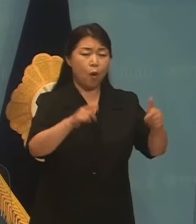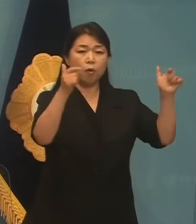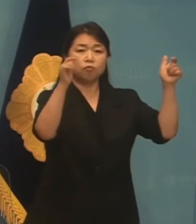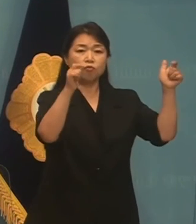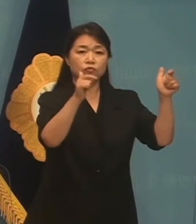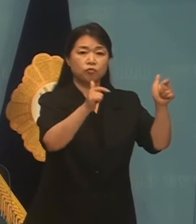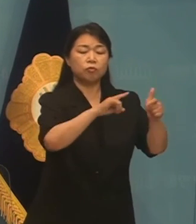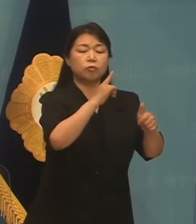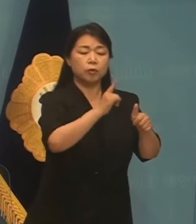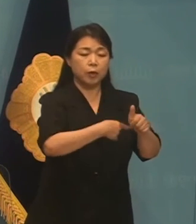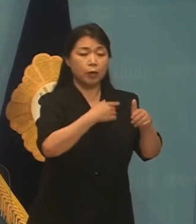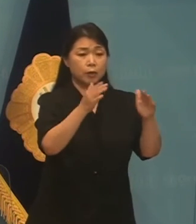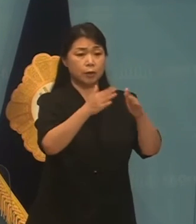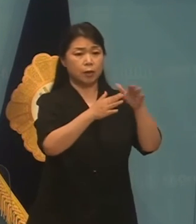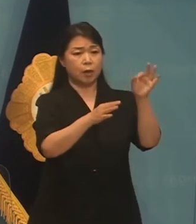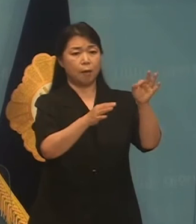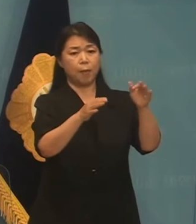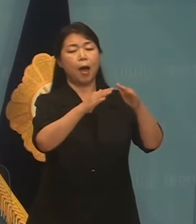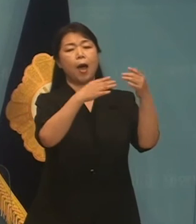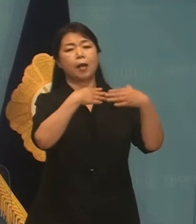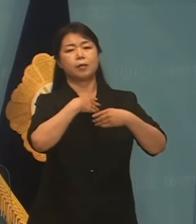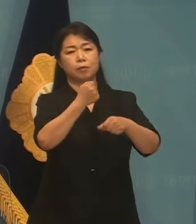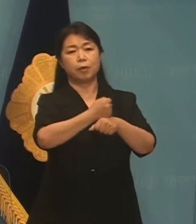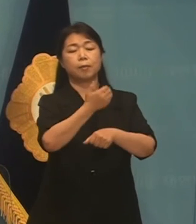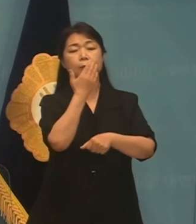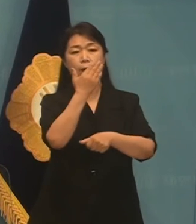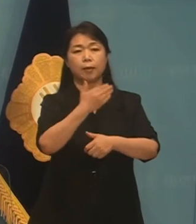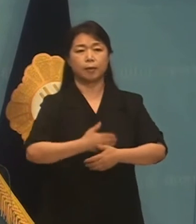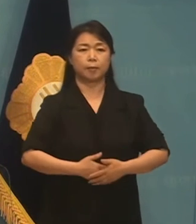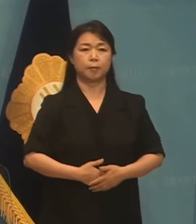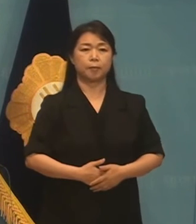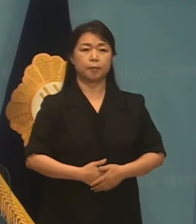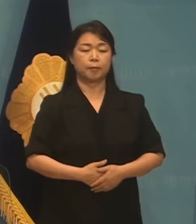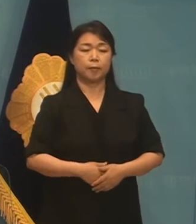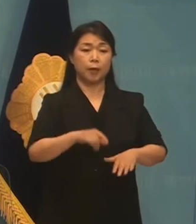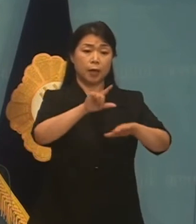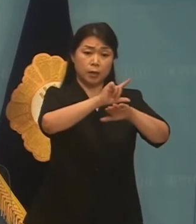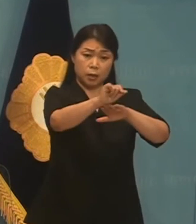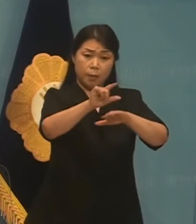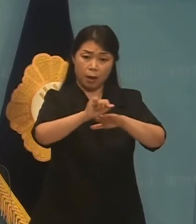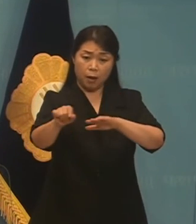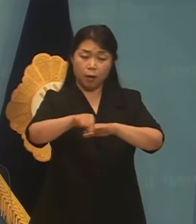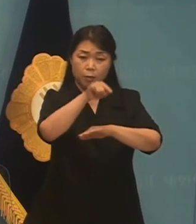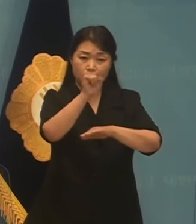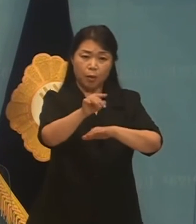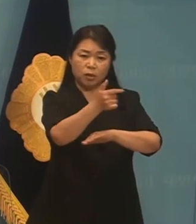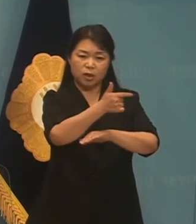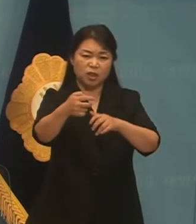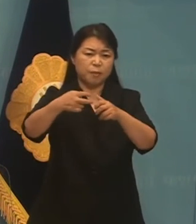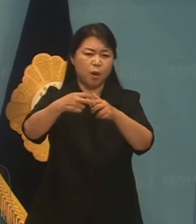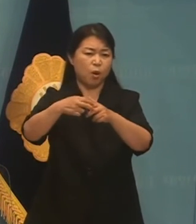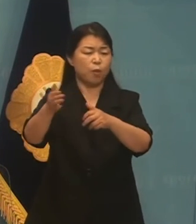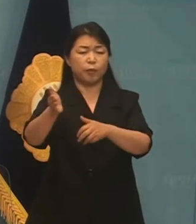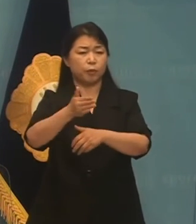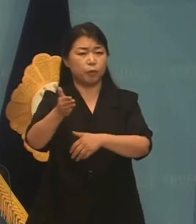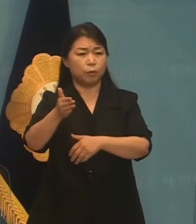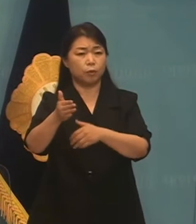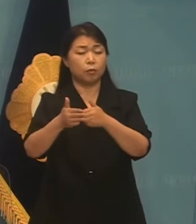주택 가격의 안정에 크게 기여할 것입니다. 특히 지방에는 큰 병원이